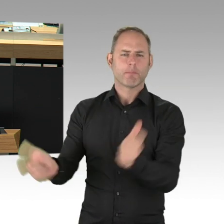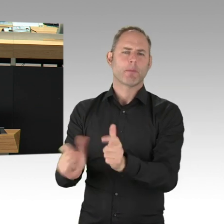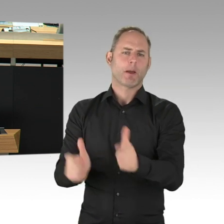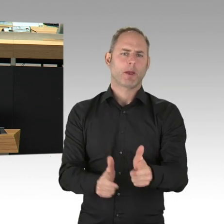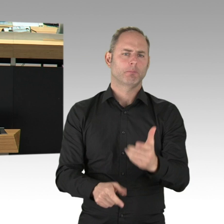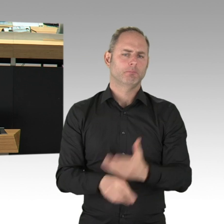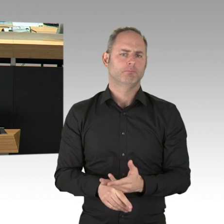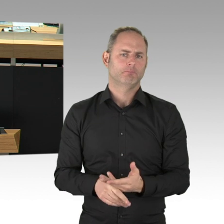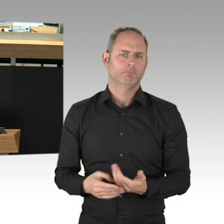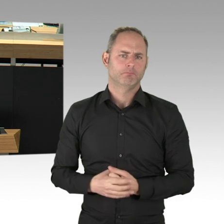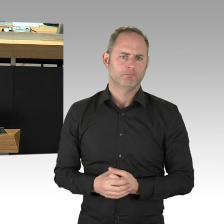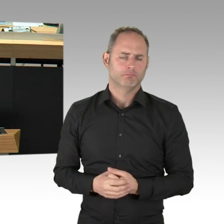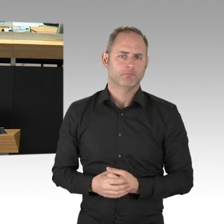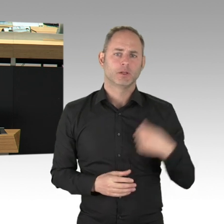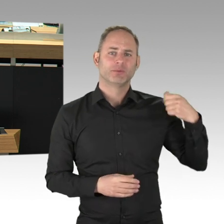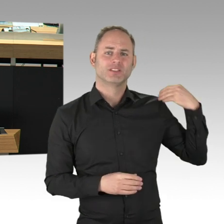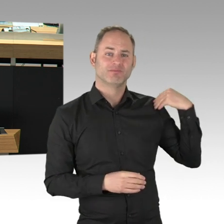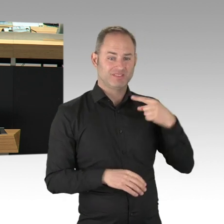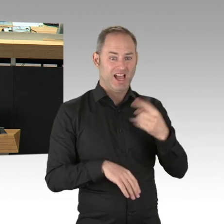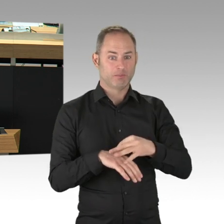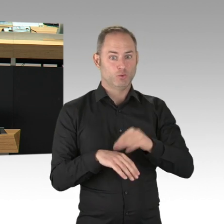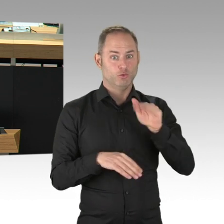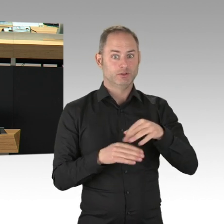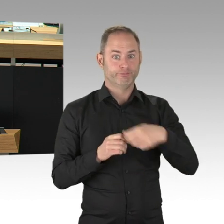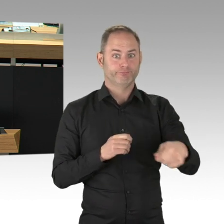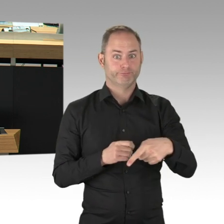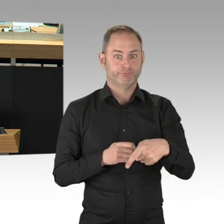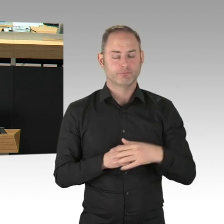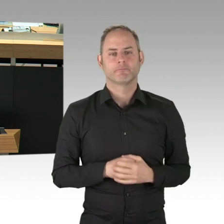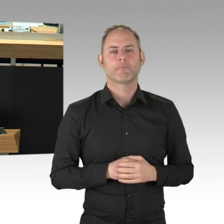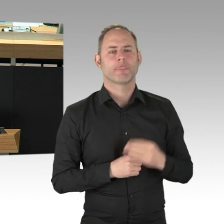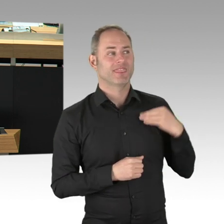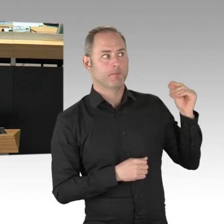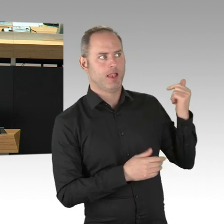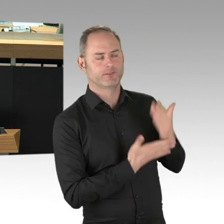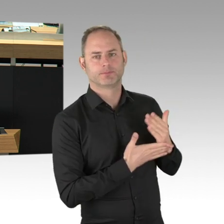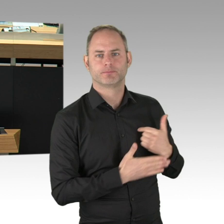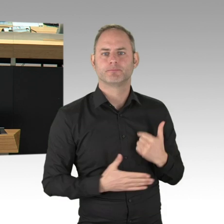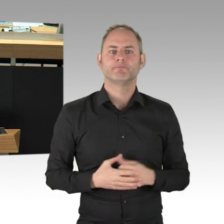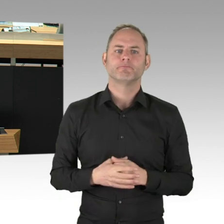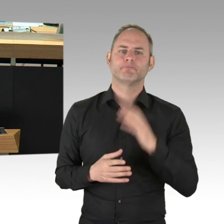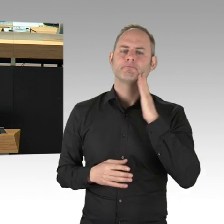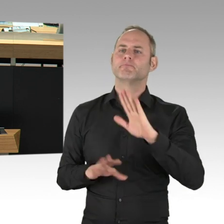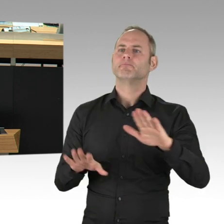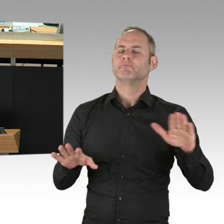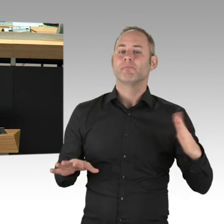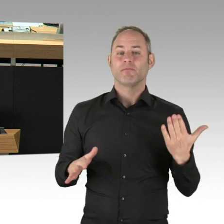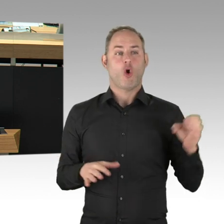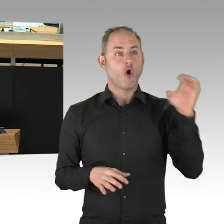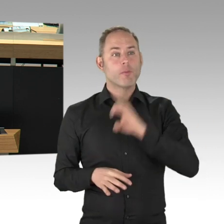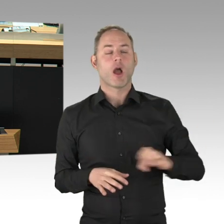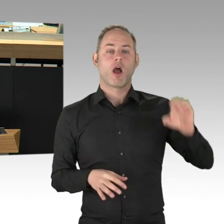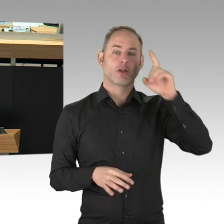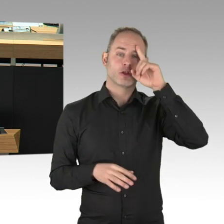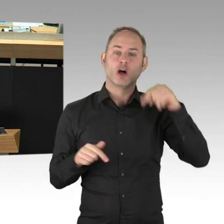Demokratie wollen wir dieses Europa für uns und unsere Nachkommen dauerhaft erhalten. Wir werden die europäischen Grundprinzipien von Recht, Freiheit